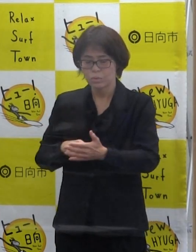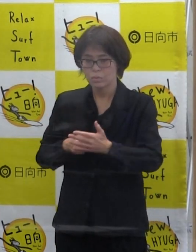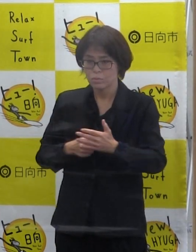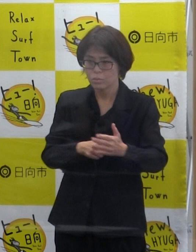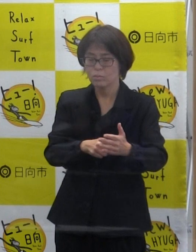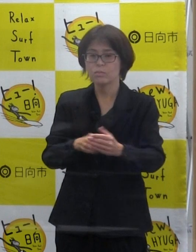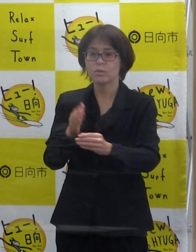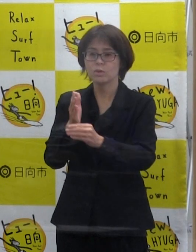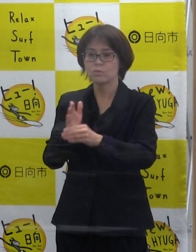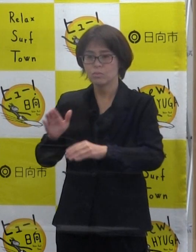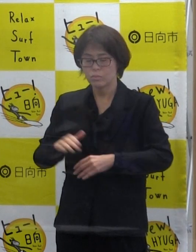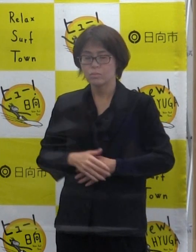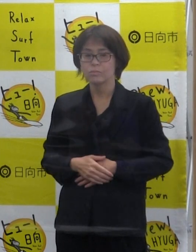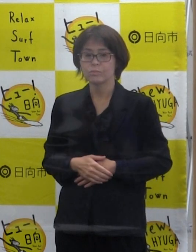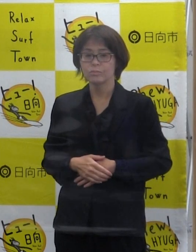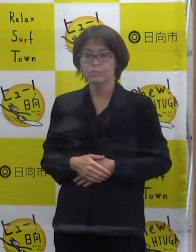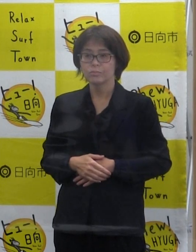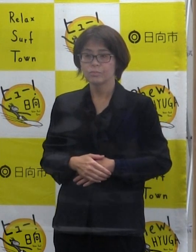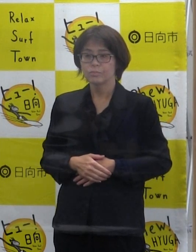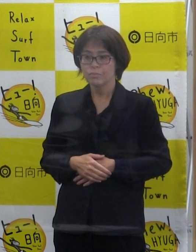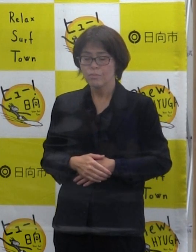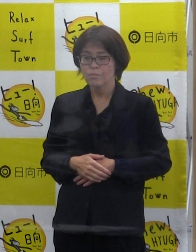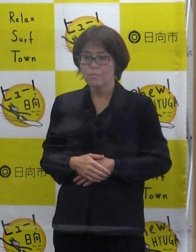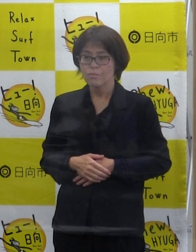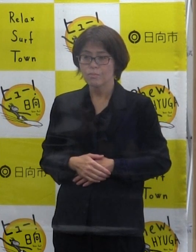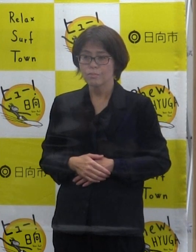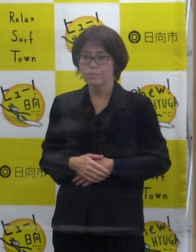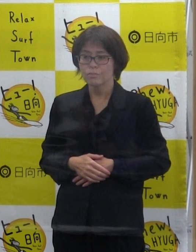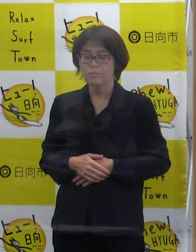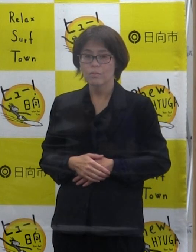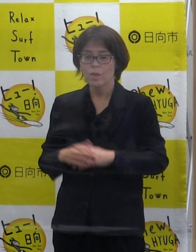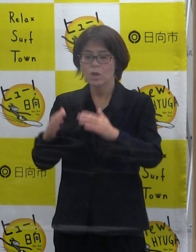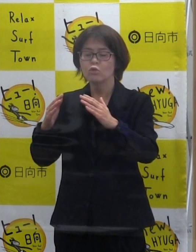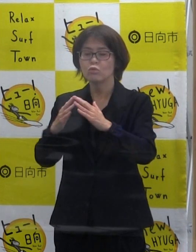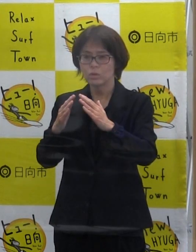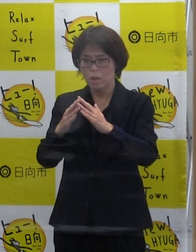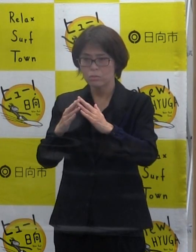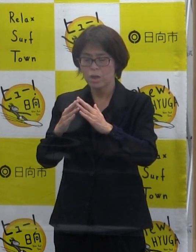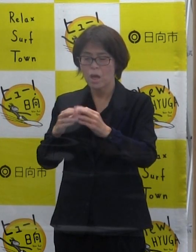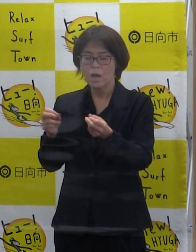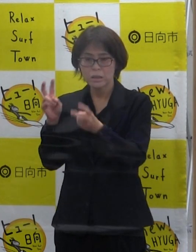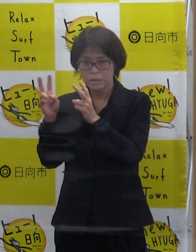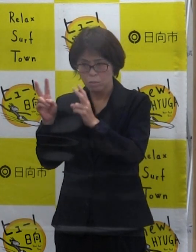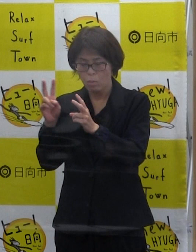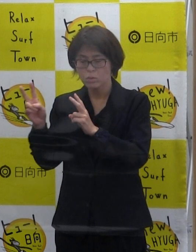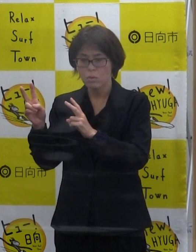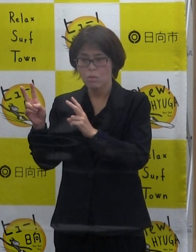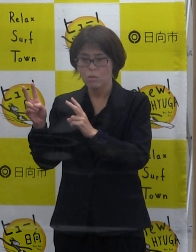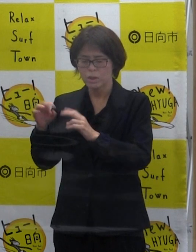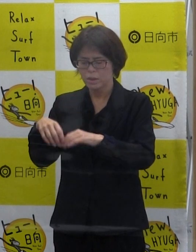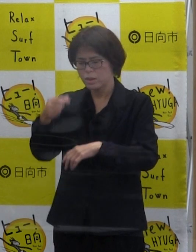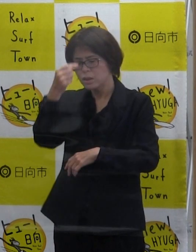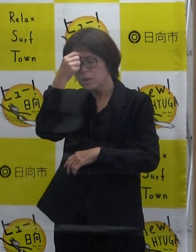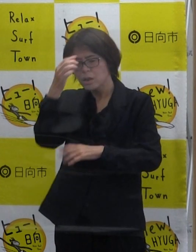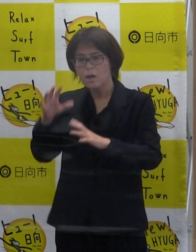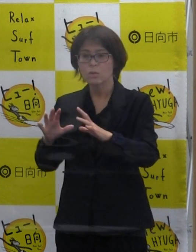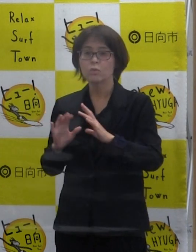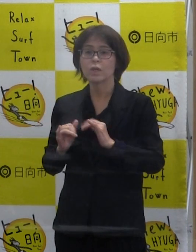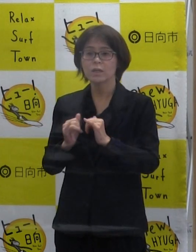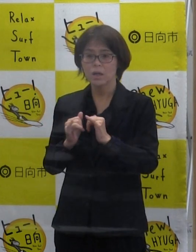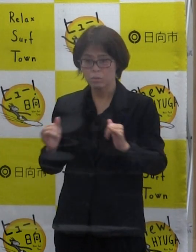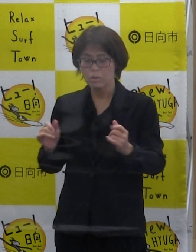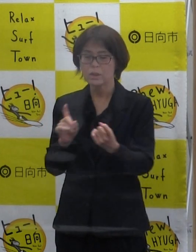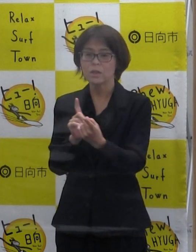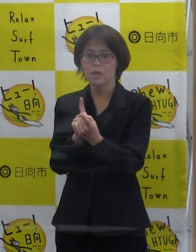でいるところであります。また住宅や事業所に被害を受けた方に対しま